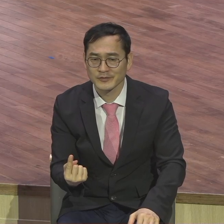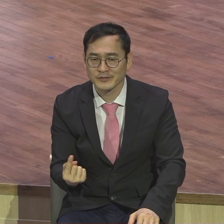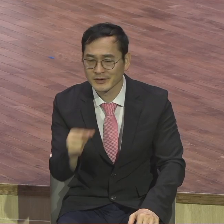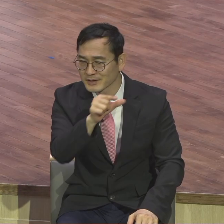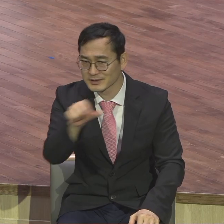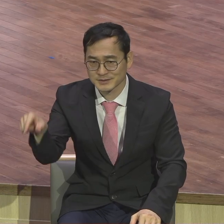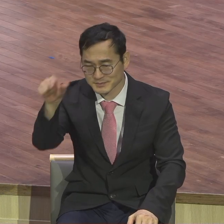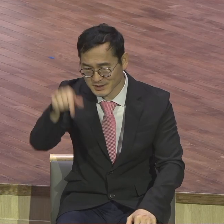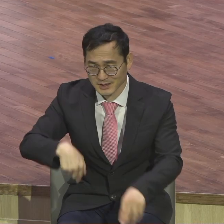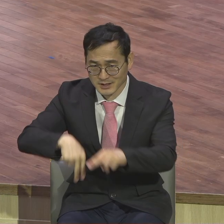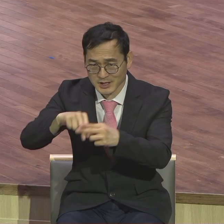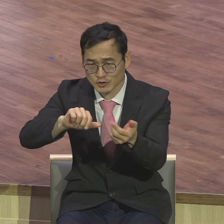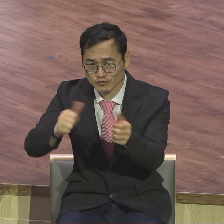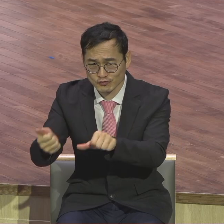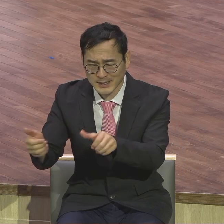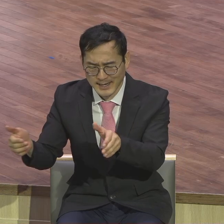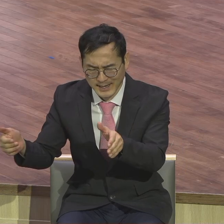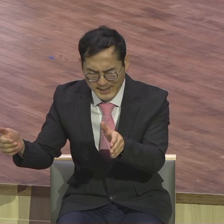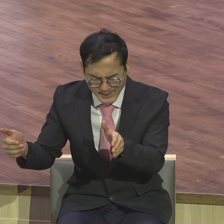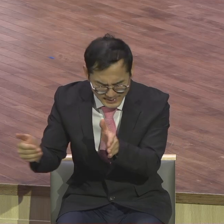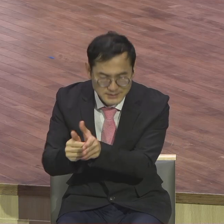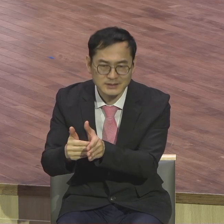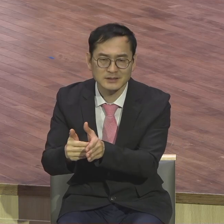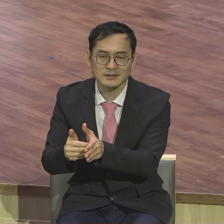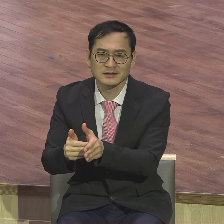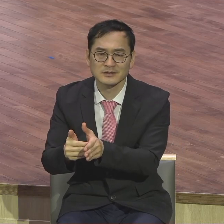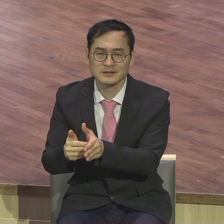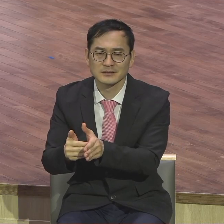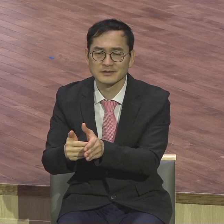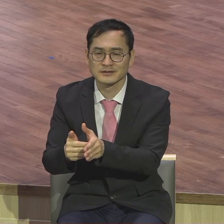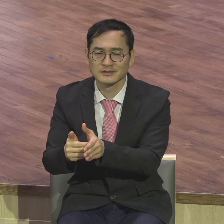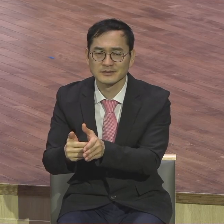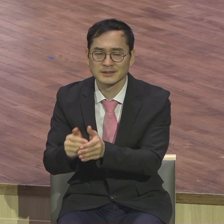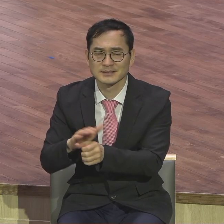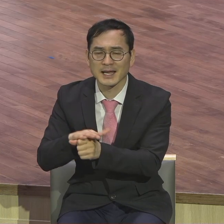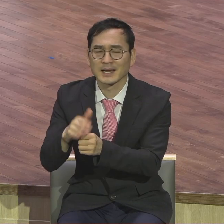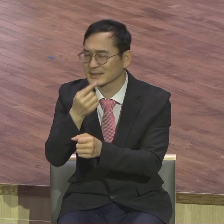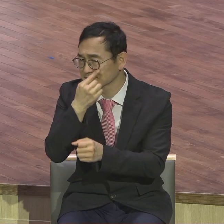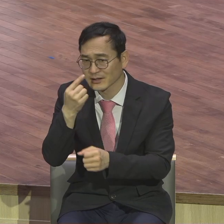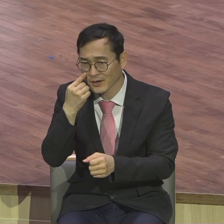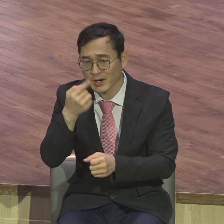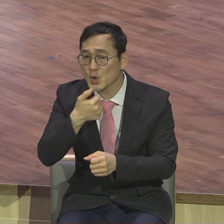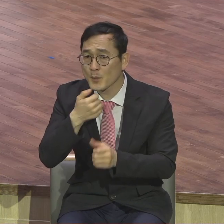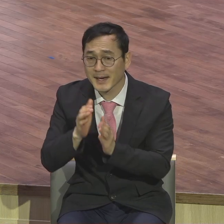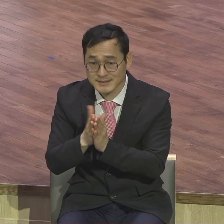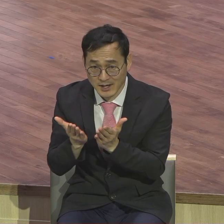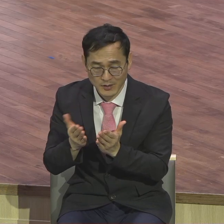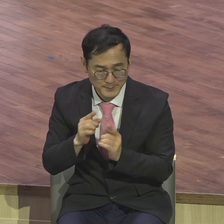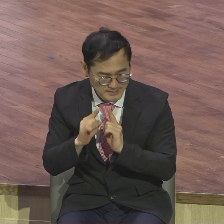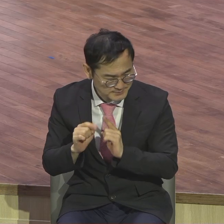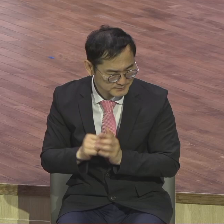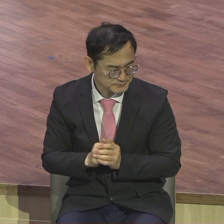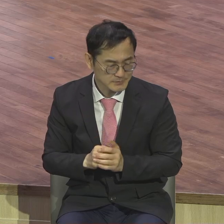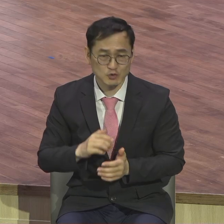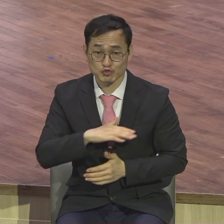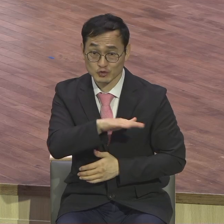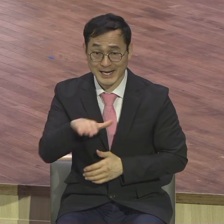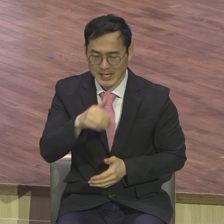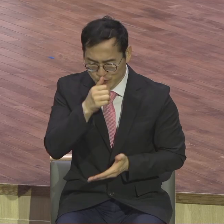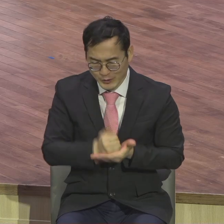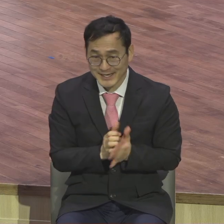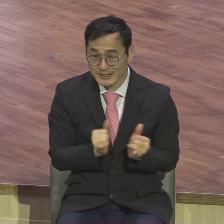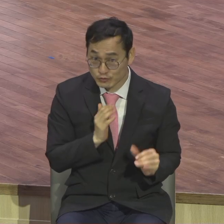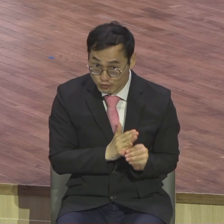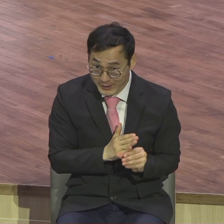하나님의 사랑이 어떻게 구체화되었으요? 로마스 5장 8절 말씀 우리가 아직 된다 했을 때에 그